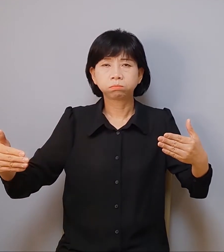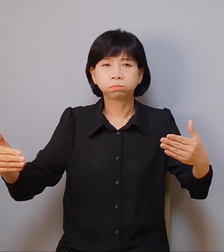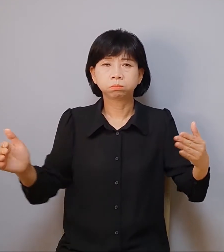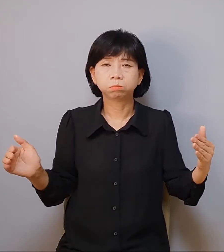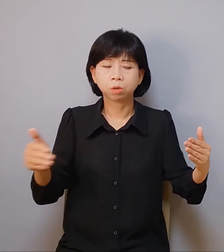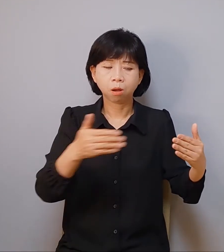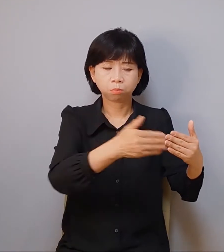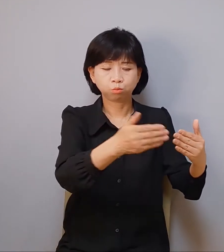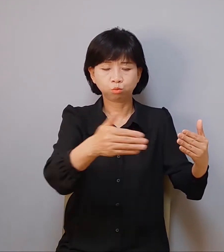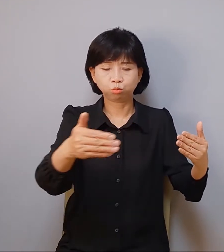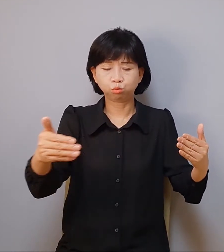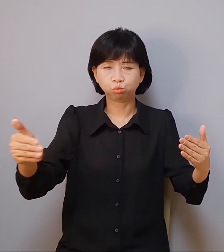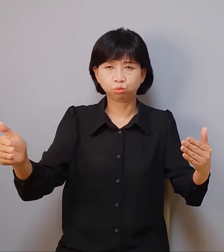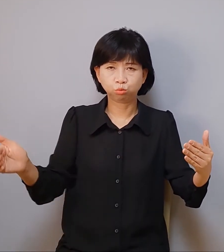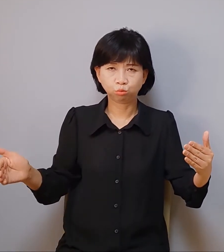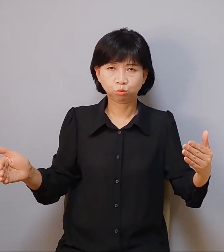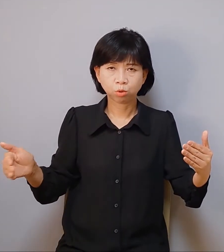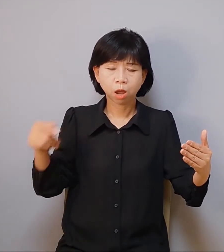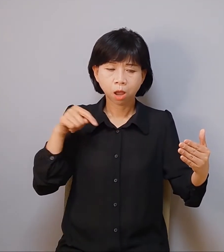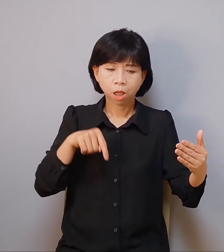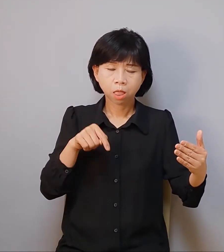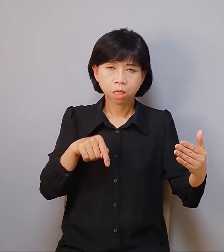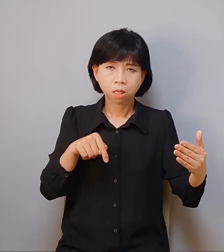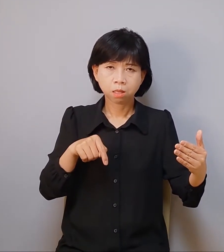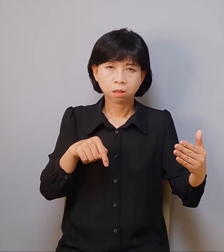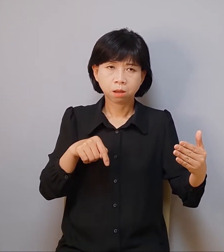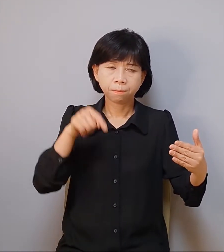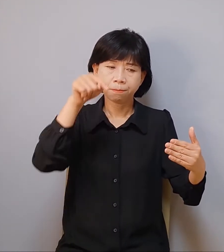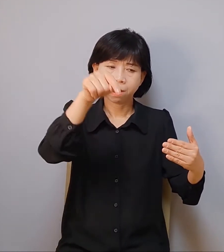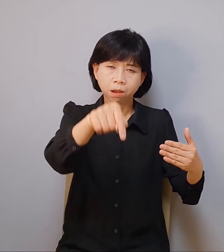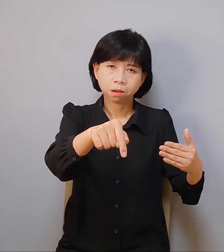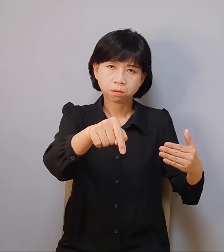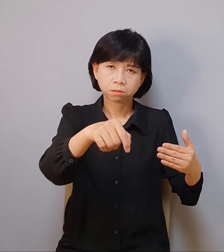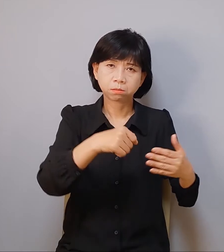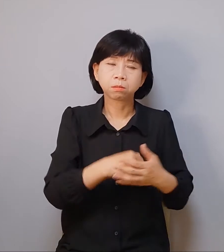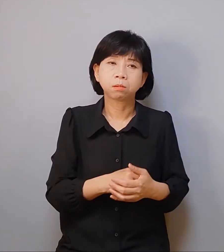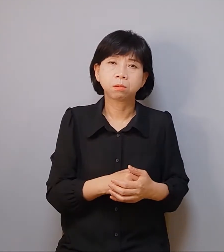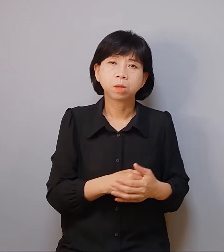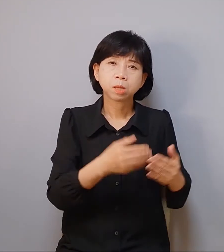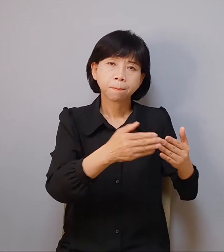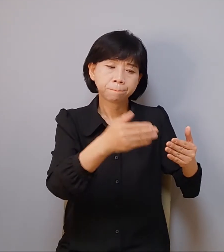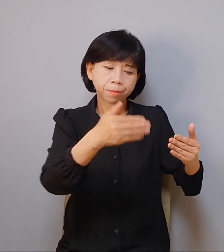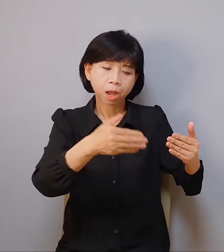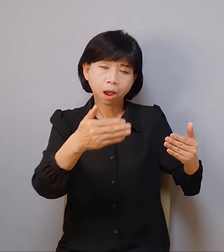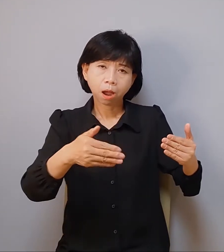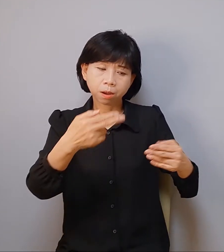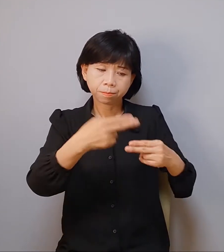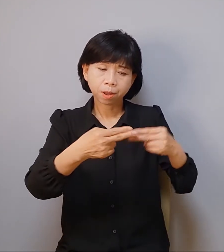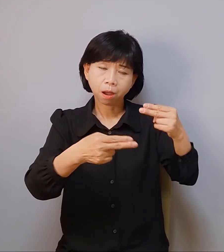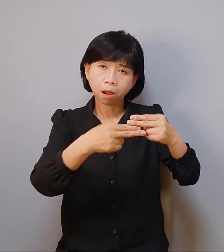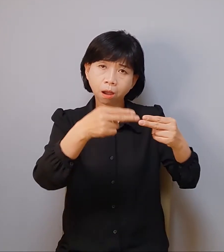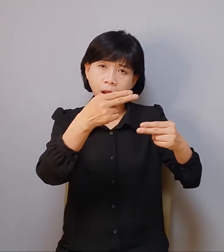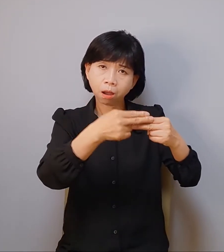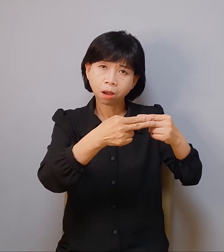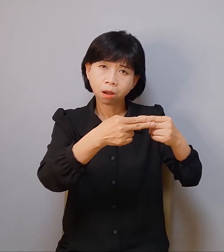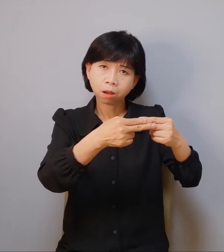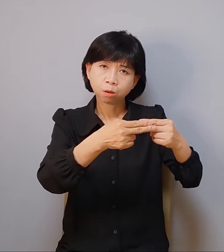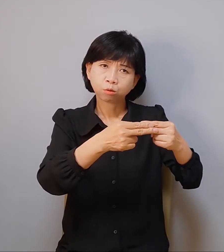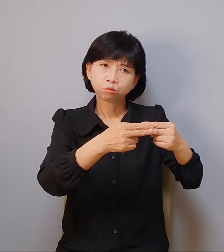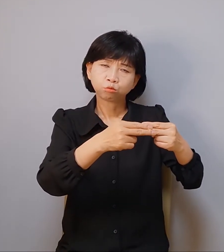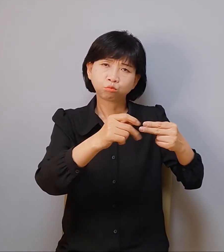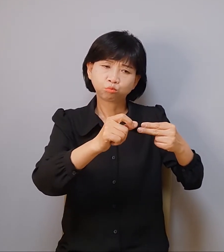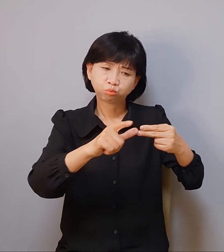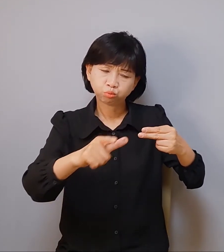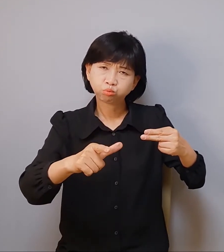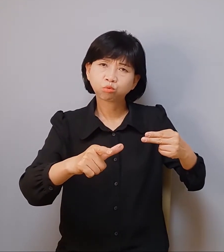만드는 거죠. 그리고 성벽에 외벽과 내벽이 있고 이 성벽의 두께가 마차가 하나,